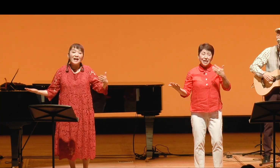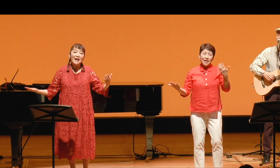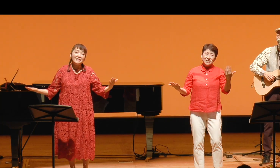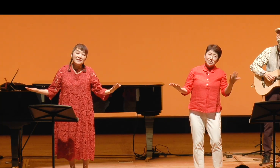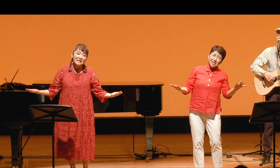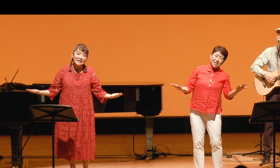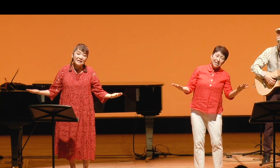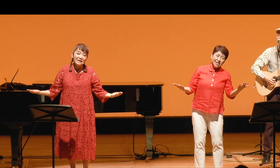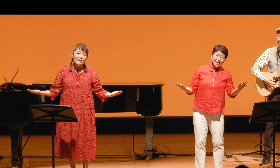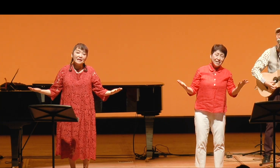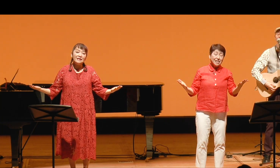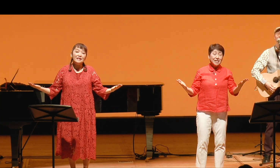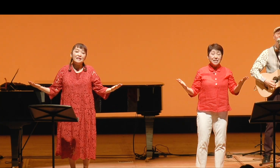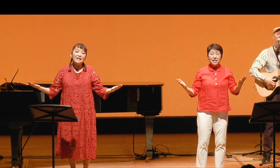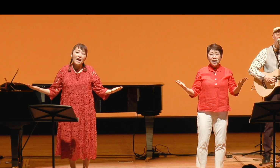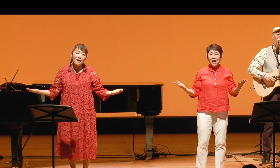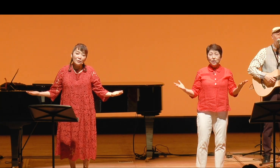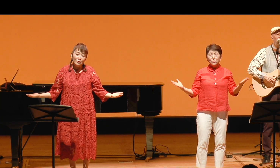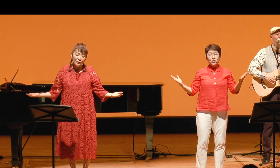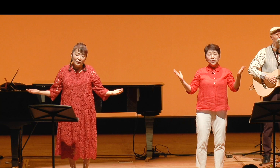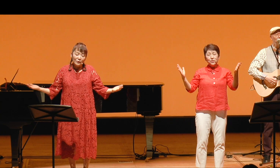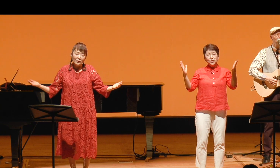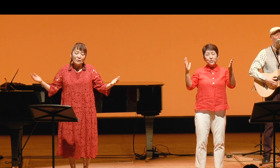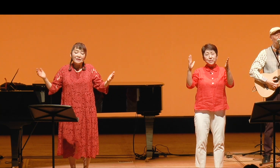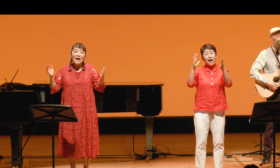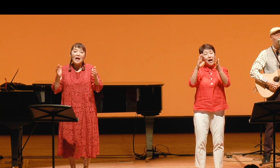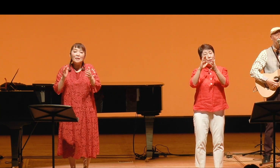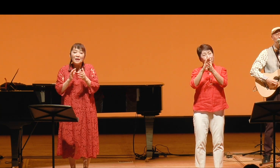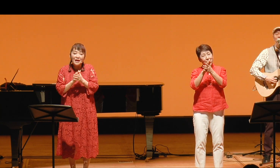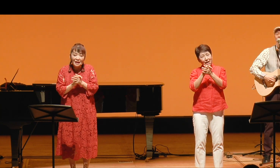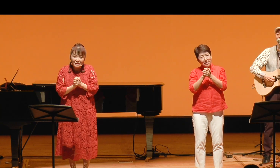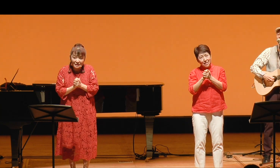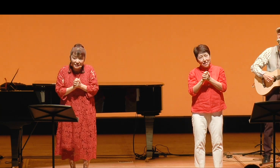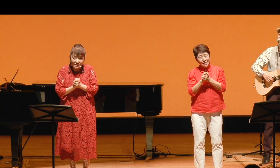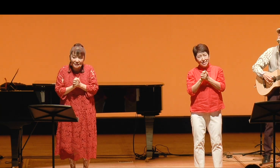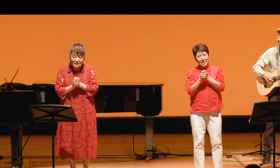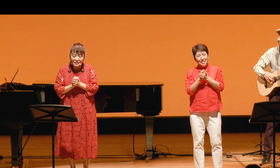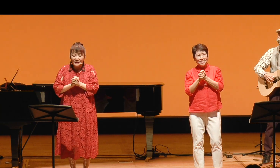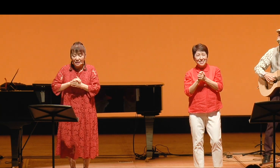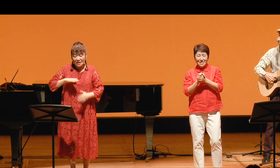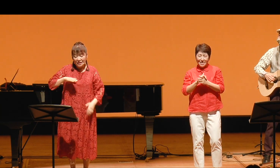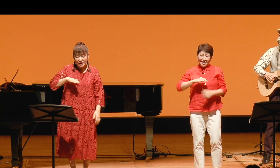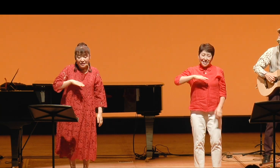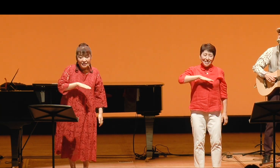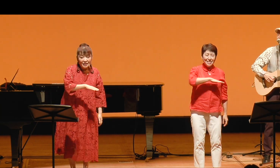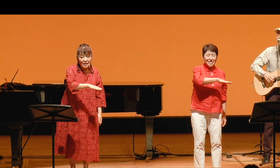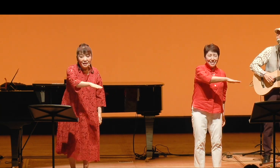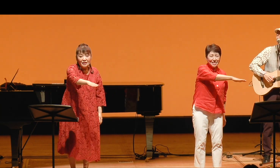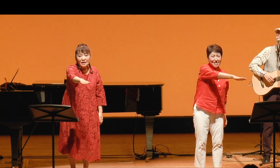友達になるために